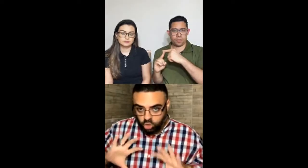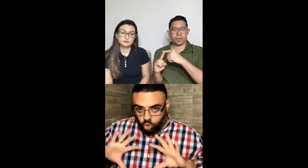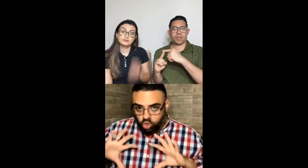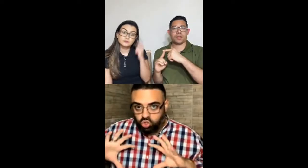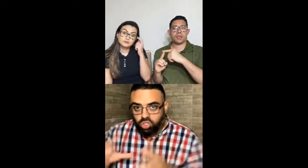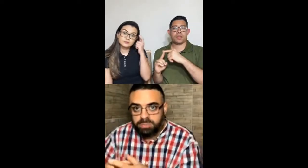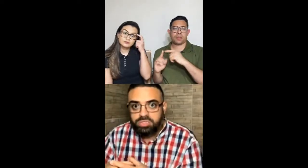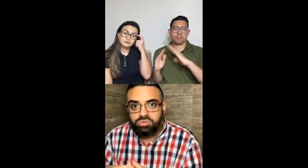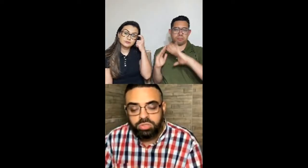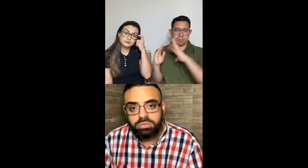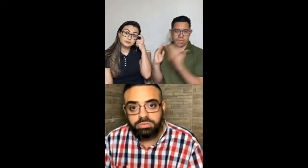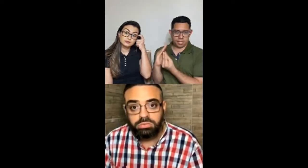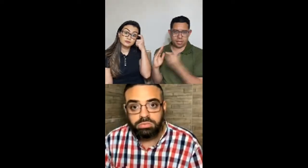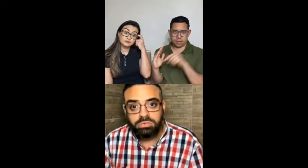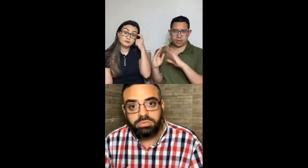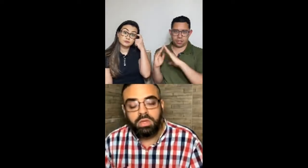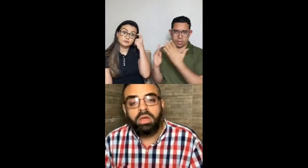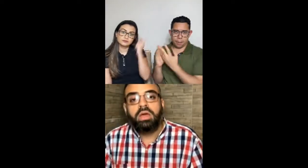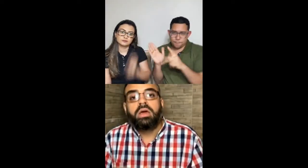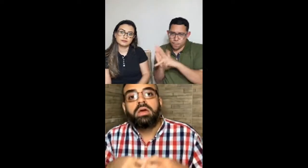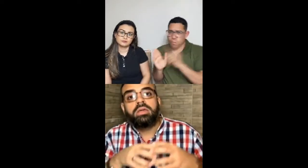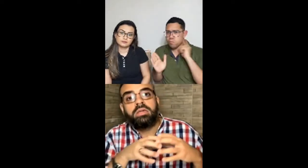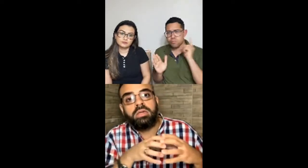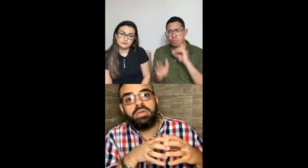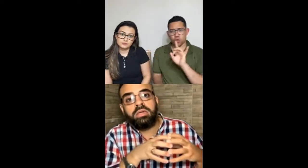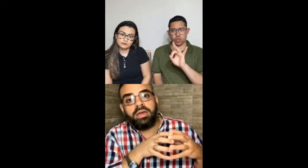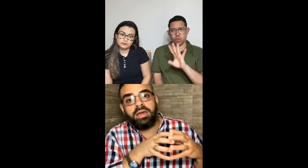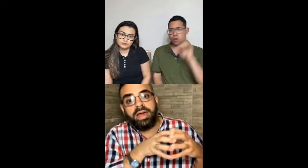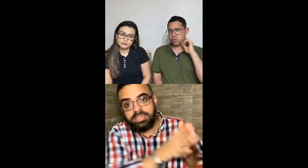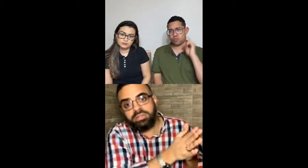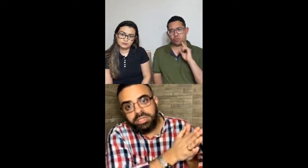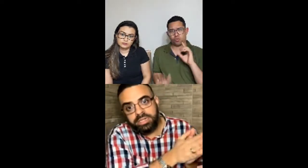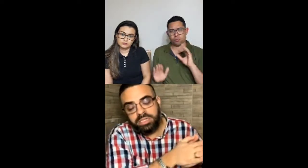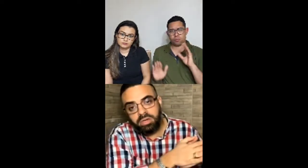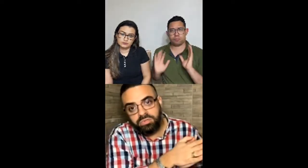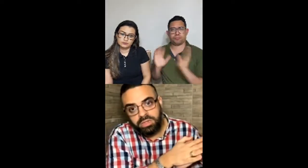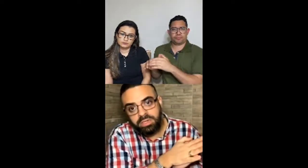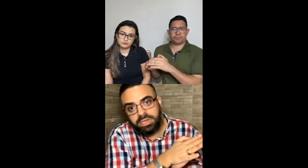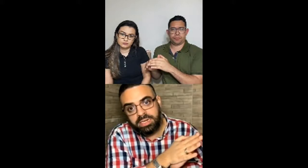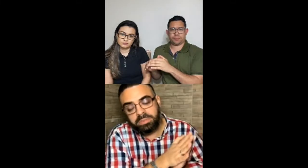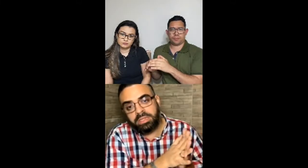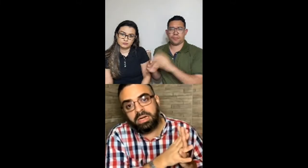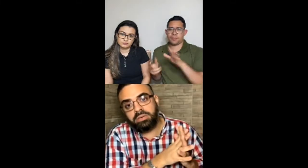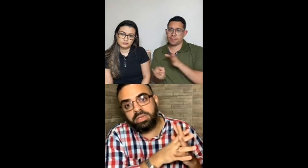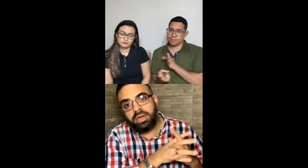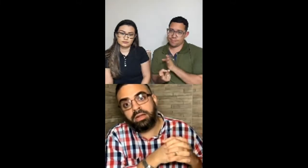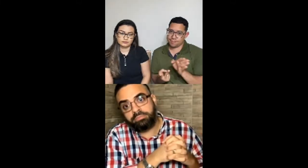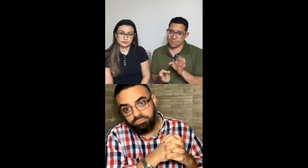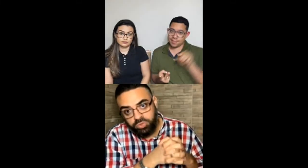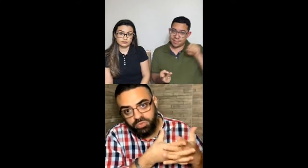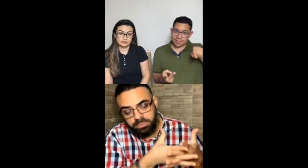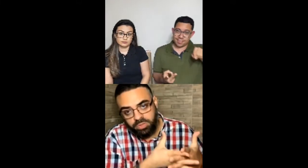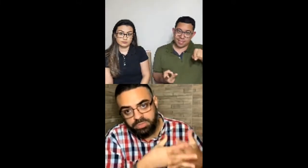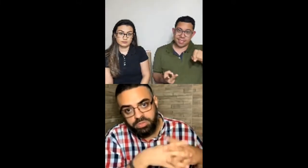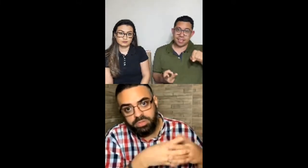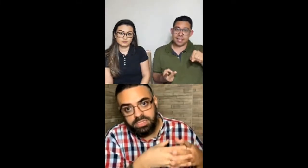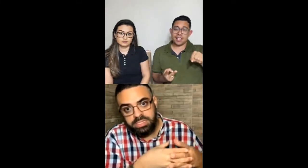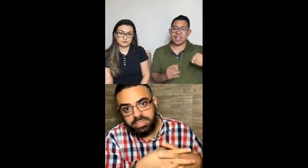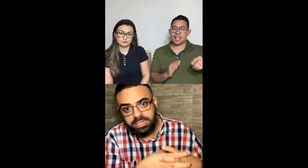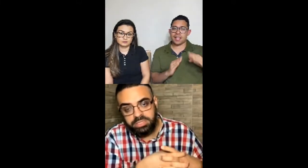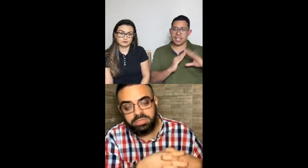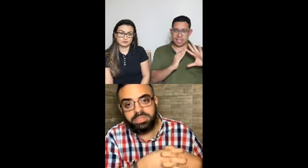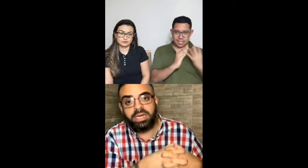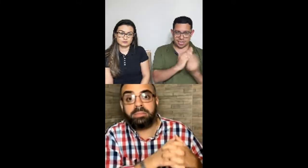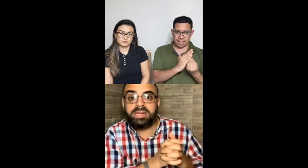é uma congregação de uma igreja maior, mas é uma igreja toda para surdos, e essa